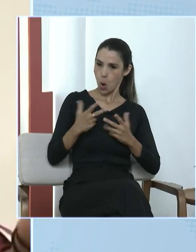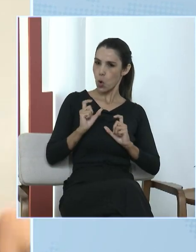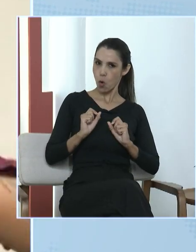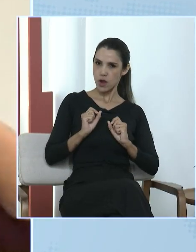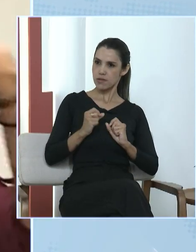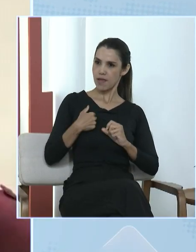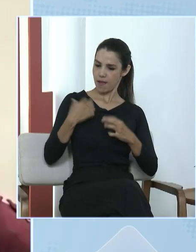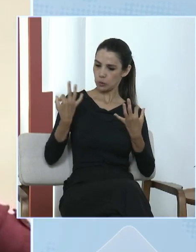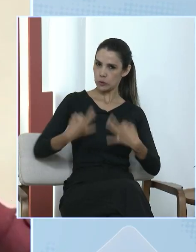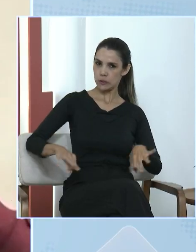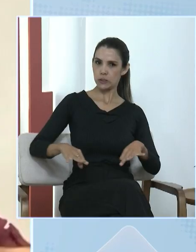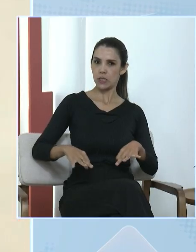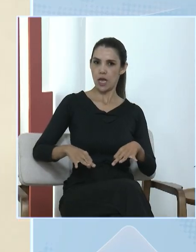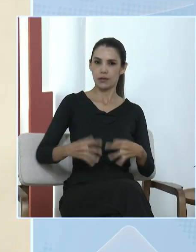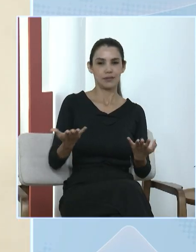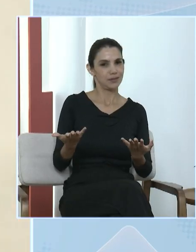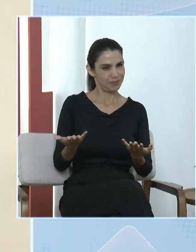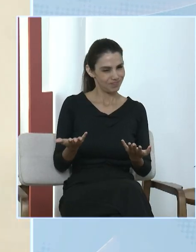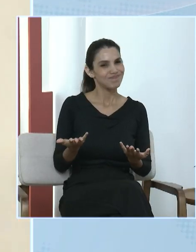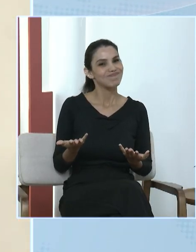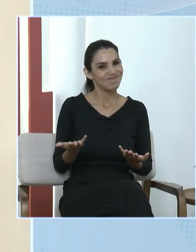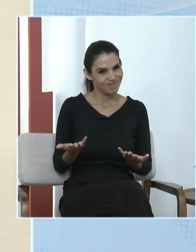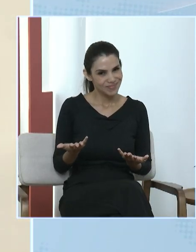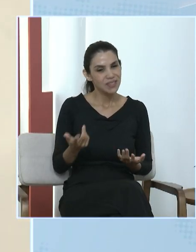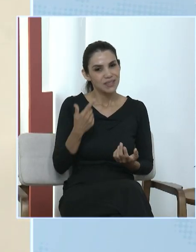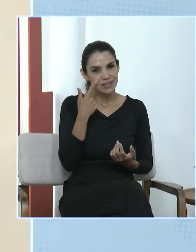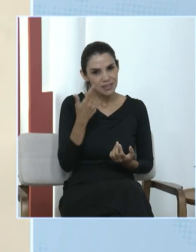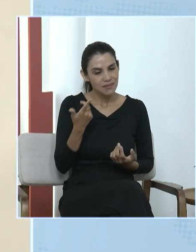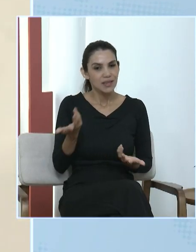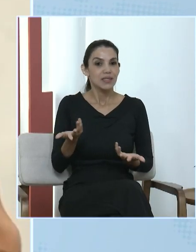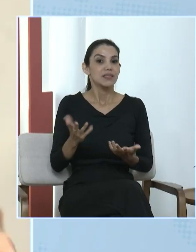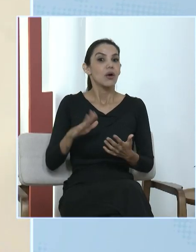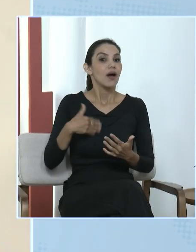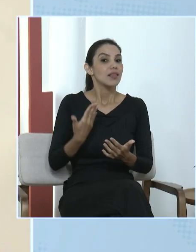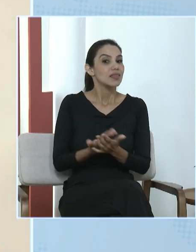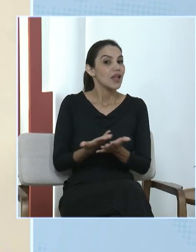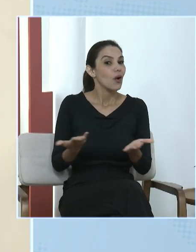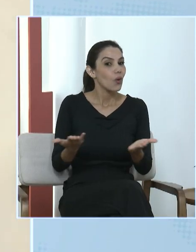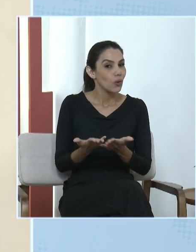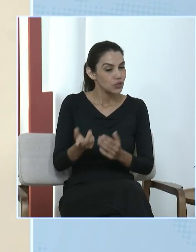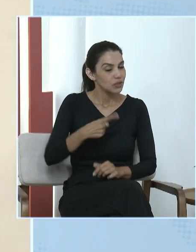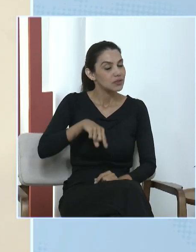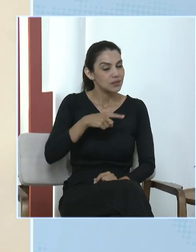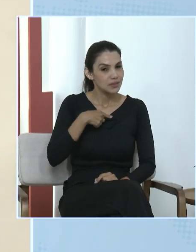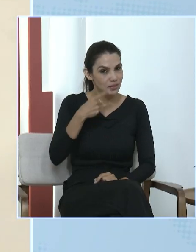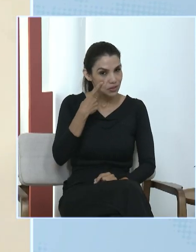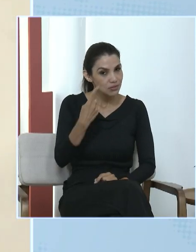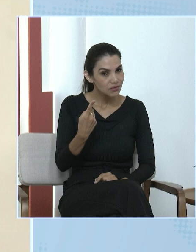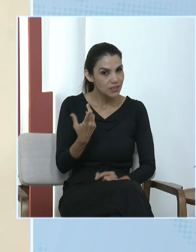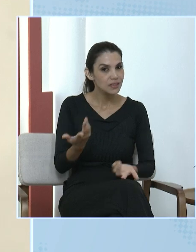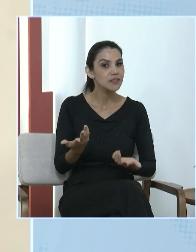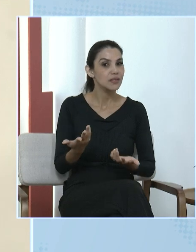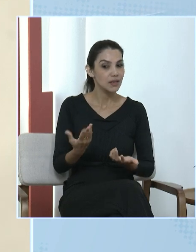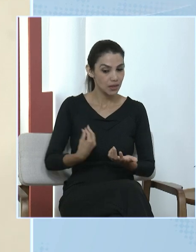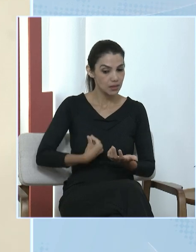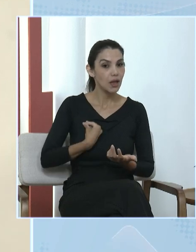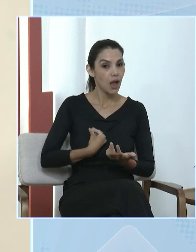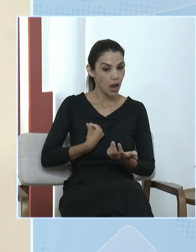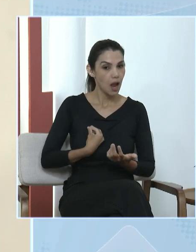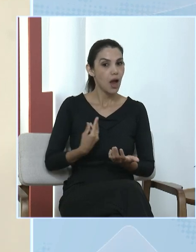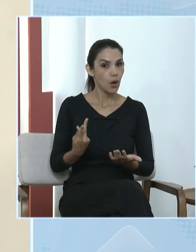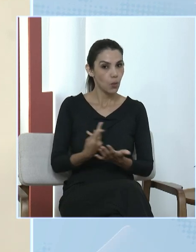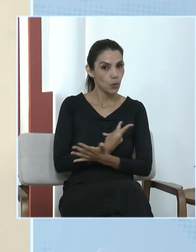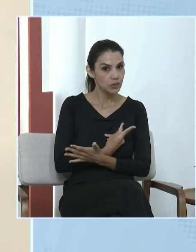não é real, essa pessoa está mentindo. Então, assim, a gente vê essa permanência até hoje, e não apenas quanto à questão física